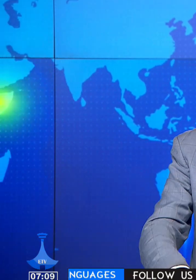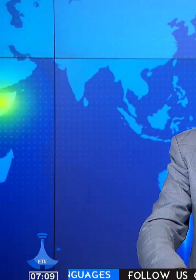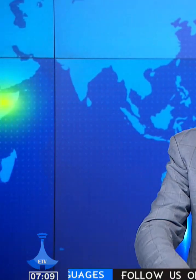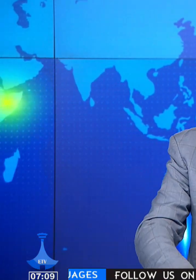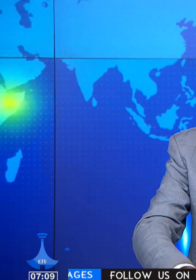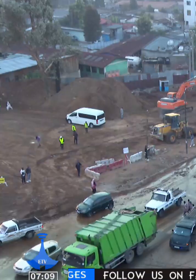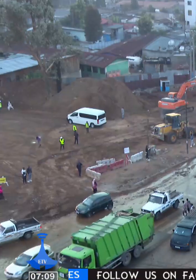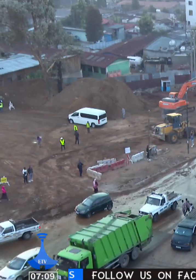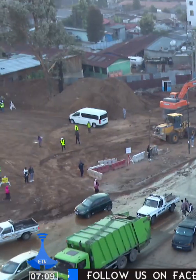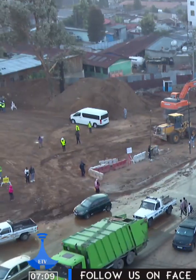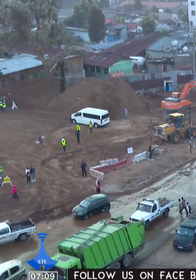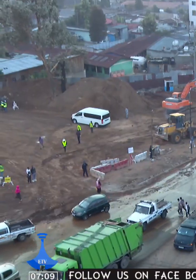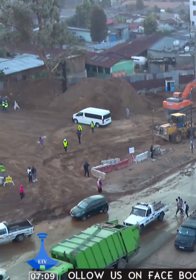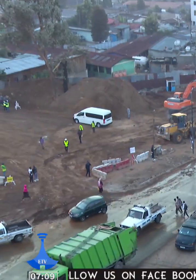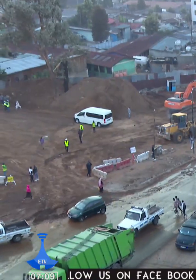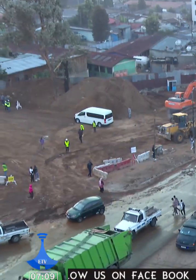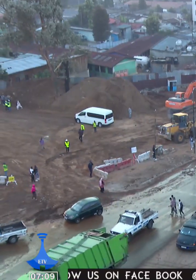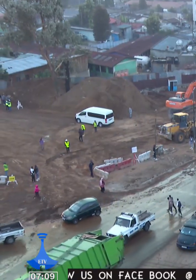ተመልክተዋል።